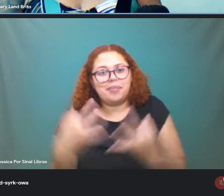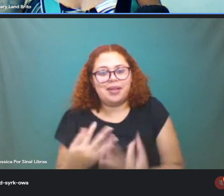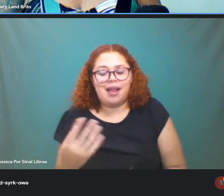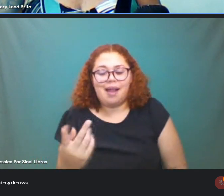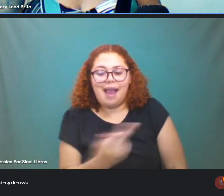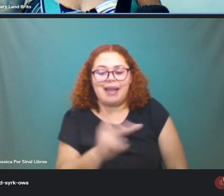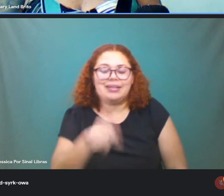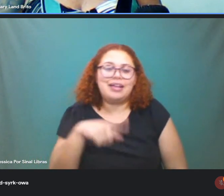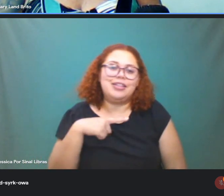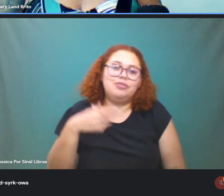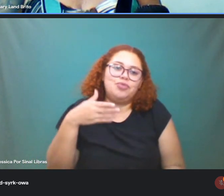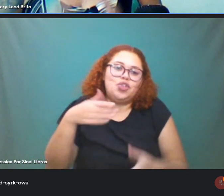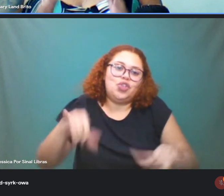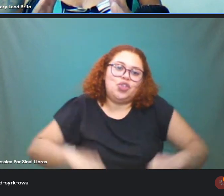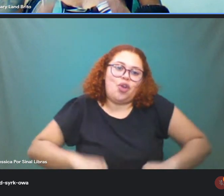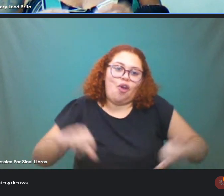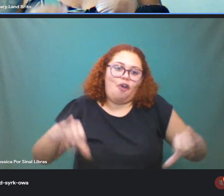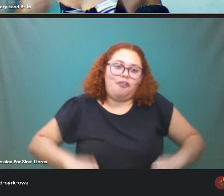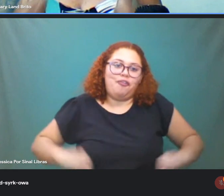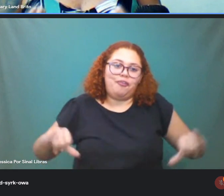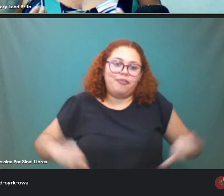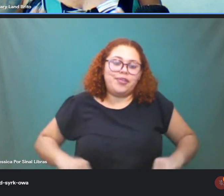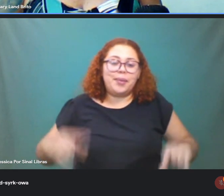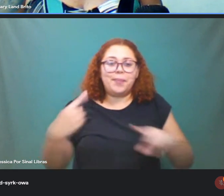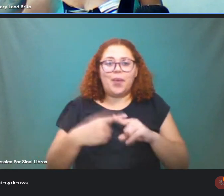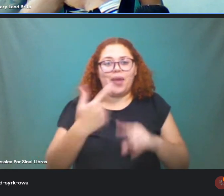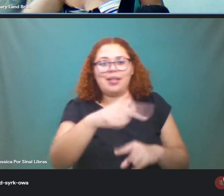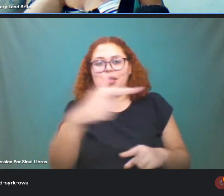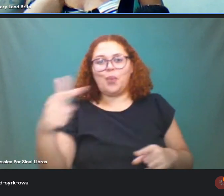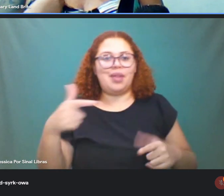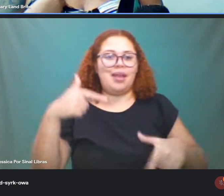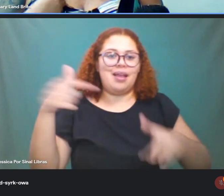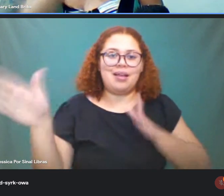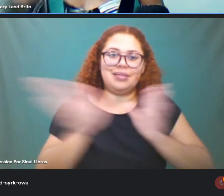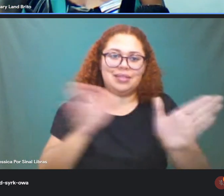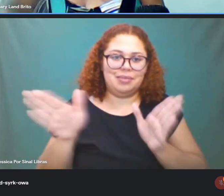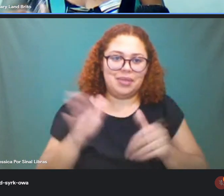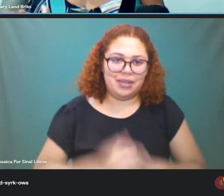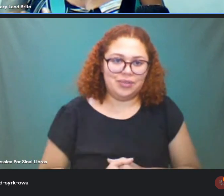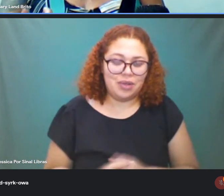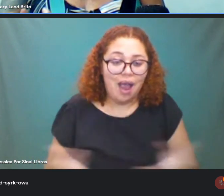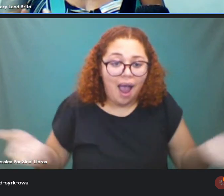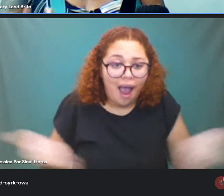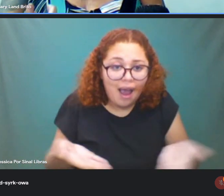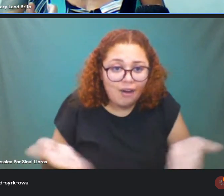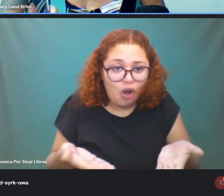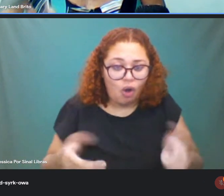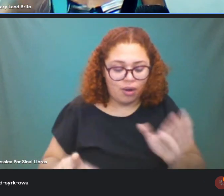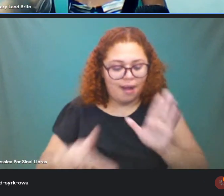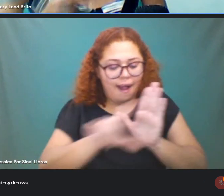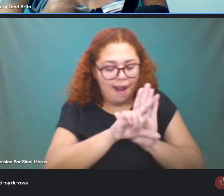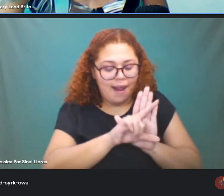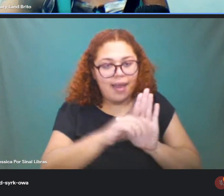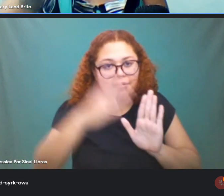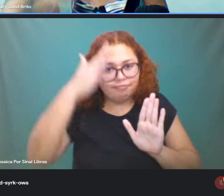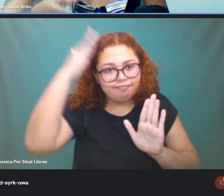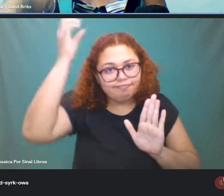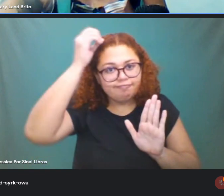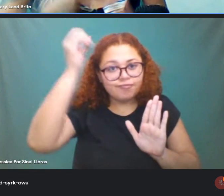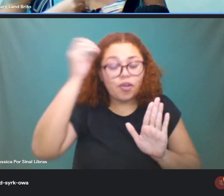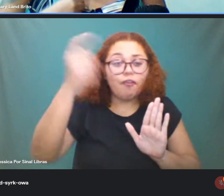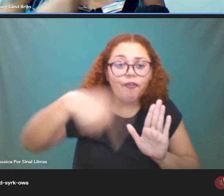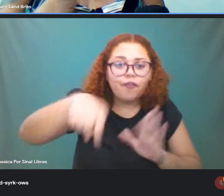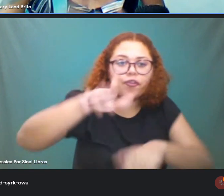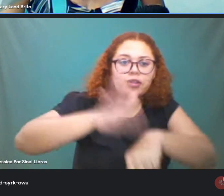ter acessibilidade nos eventos. Agora, com o Paulo Gustavo, vocês podem ser os proponentes, vocês escreverem os projetos. E aí, vocês vão